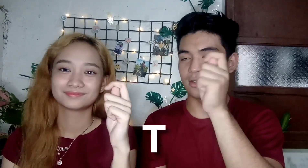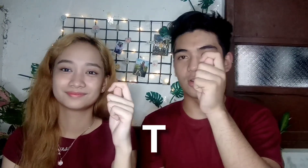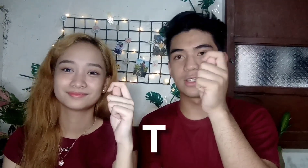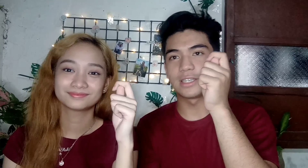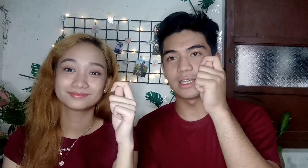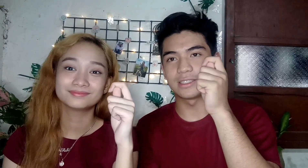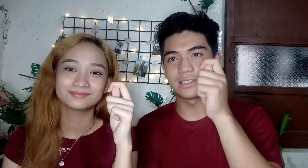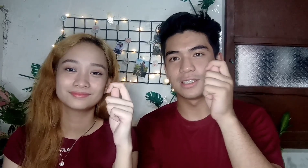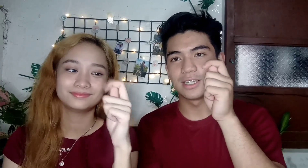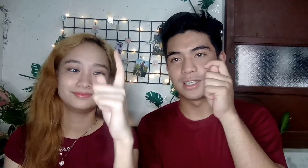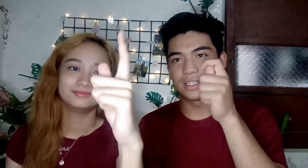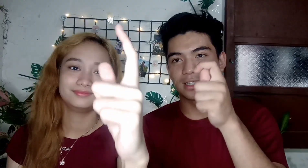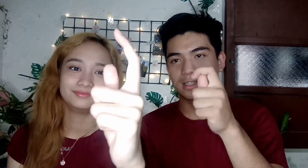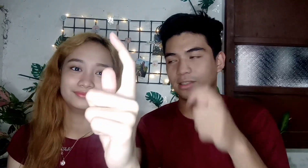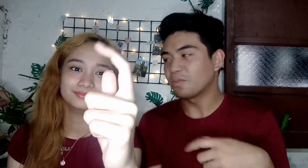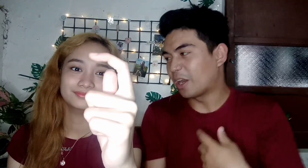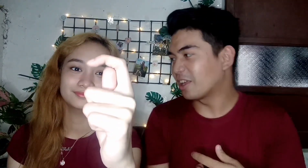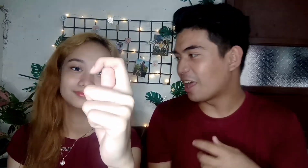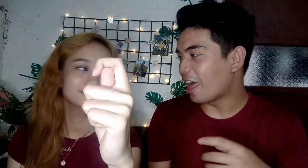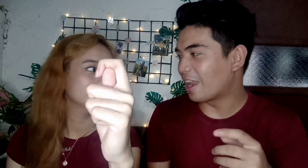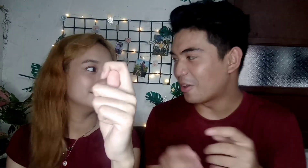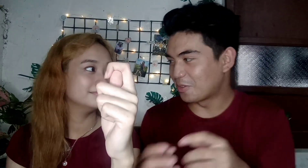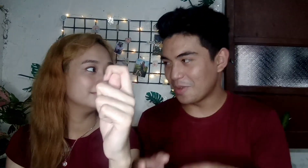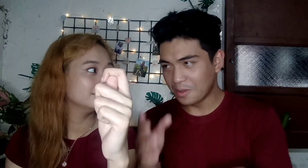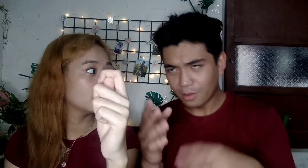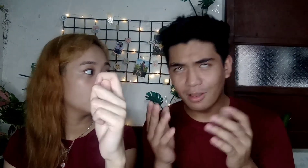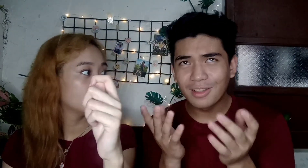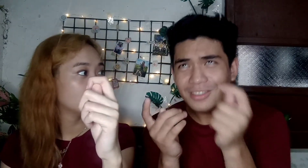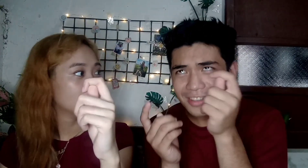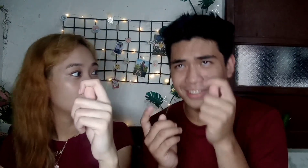Oh, guys. Parang, alam nyo, di ba?